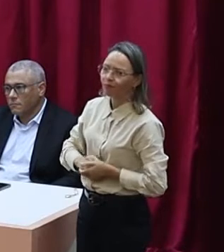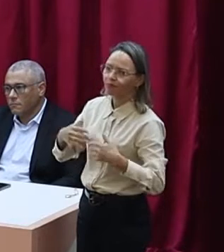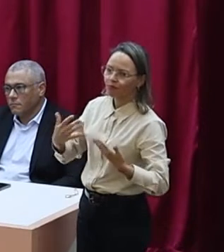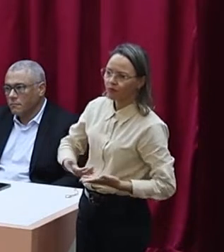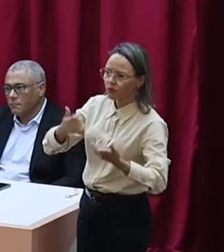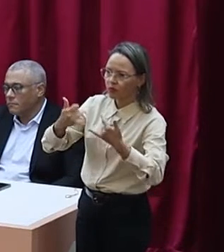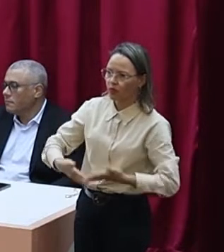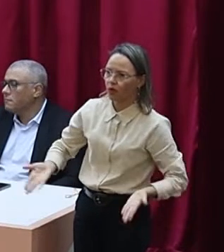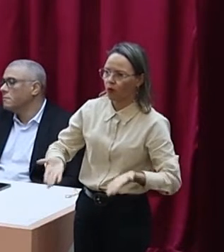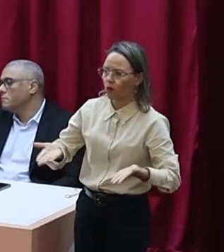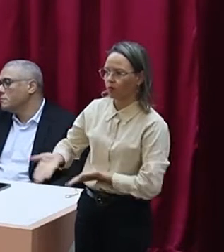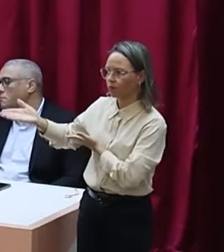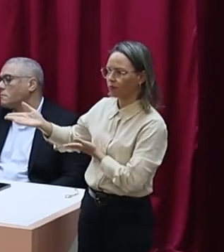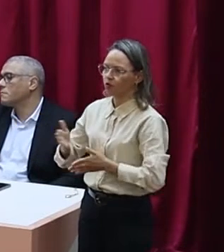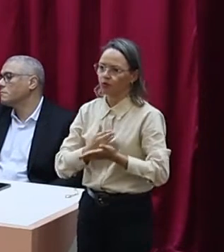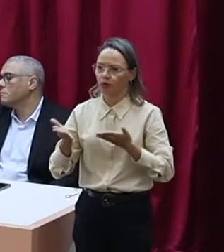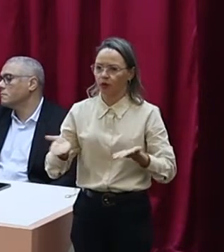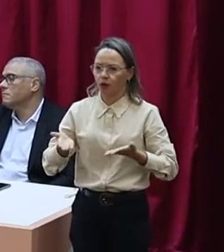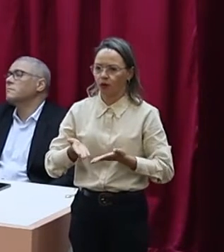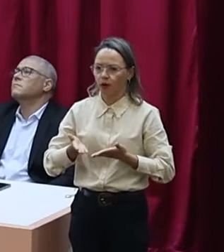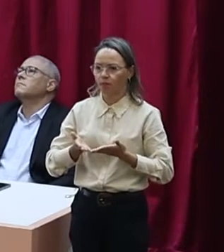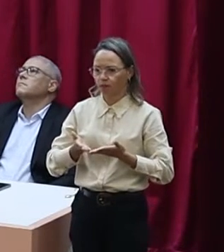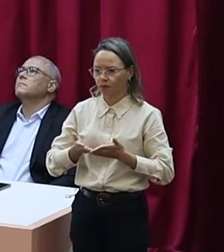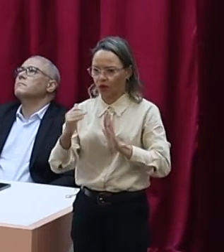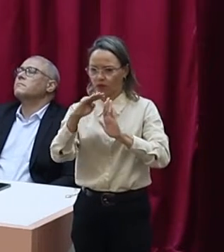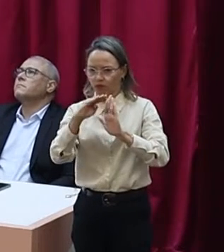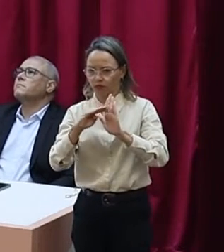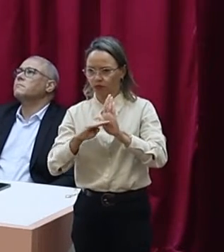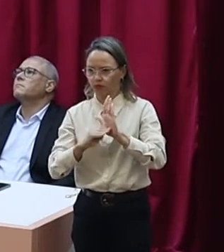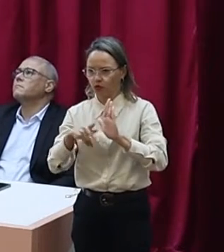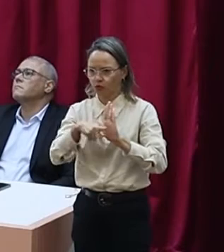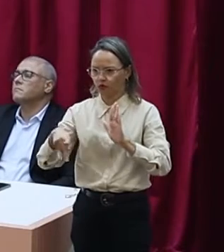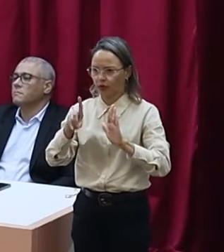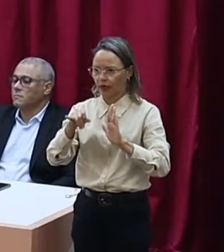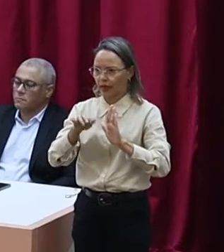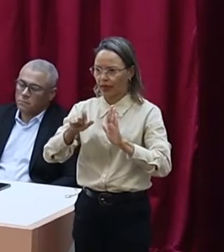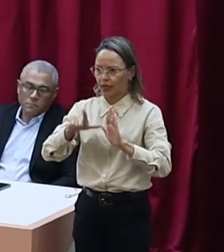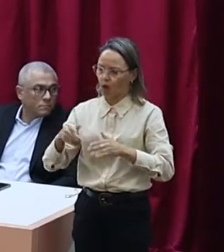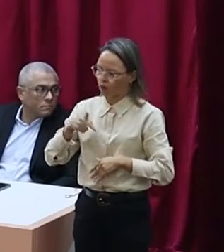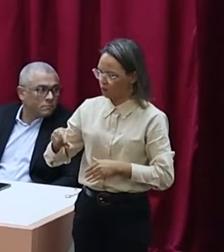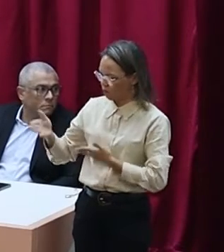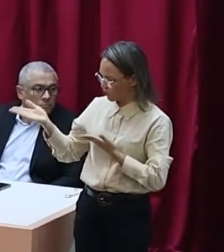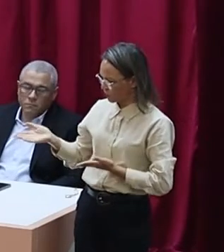delongas, com vocês, a gente vai iniciar pela sequência que aparece para vocês, com o professor Daniel. Por favor,